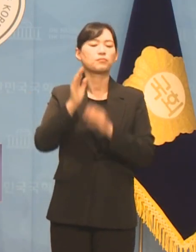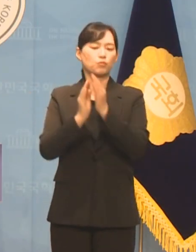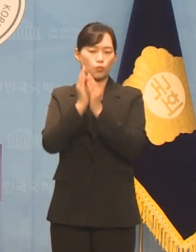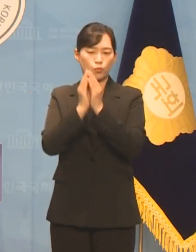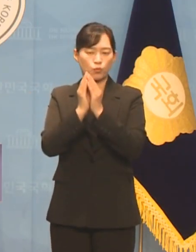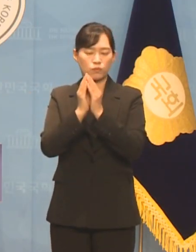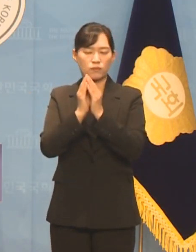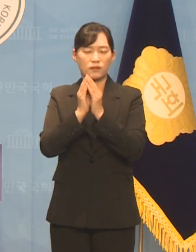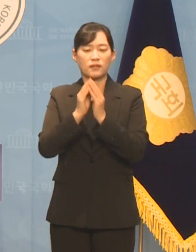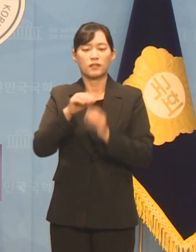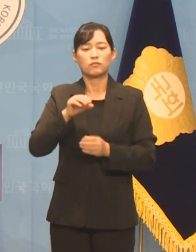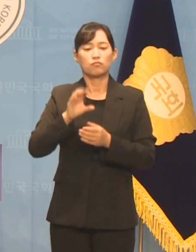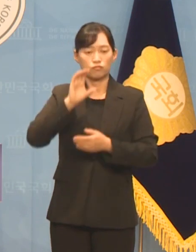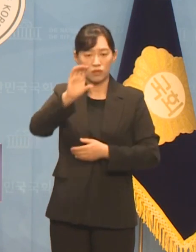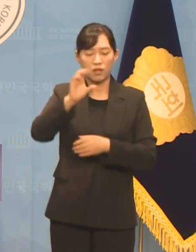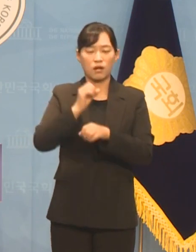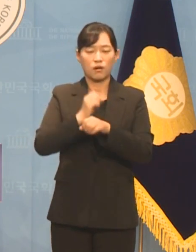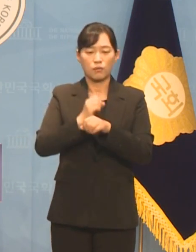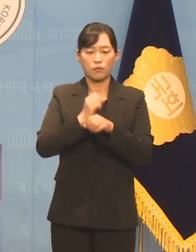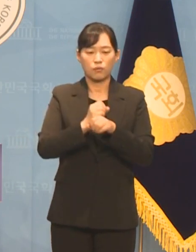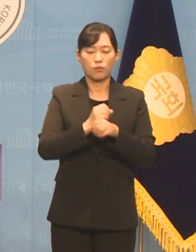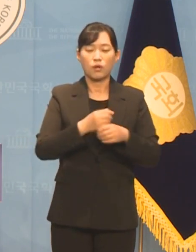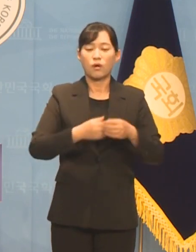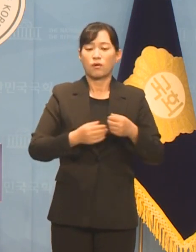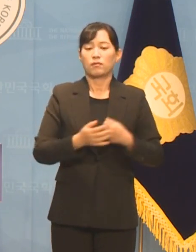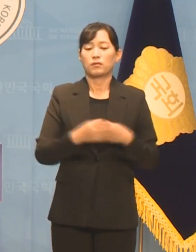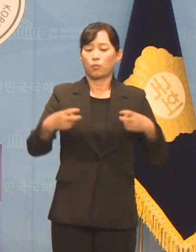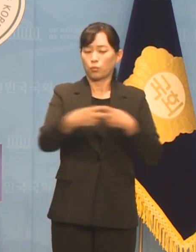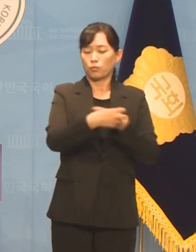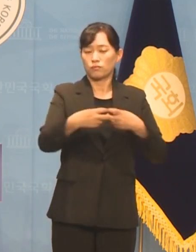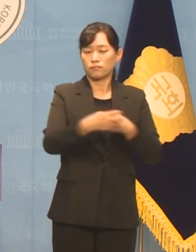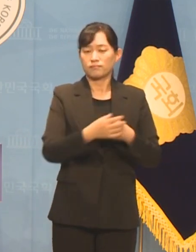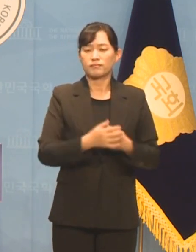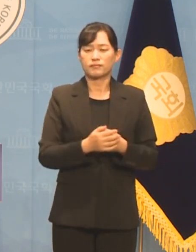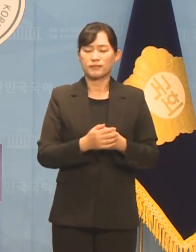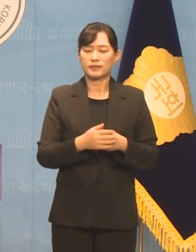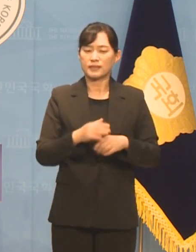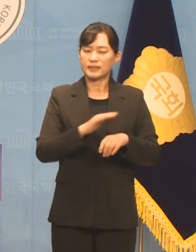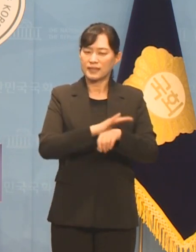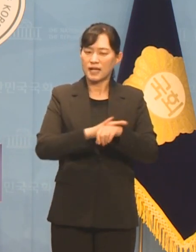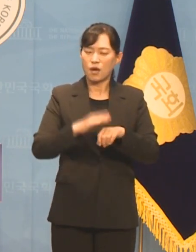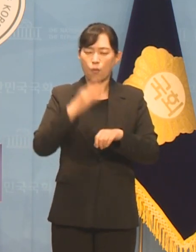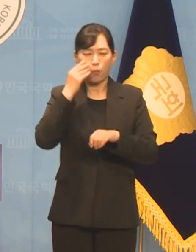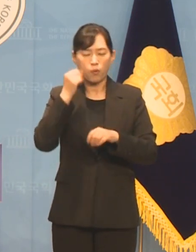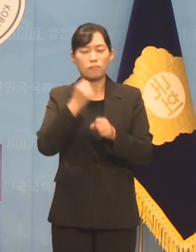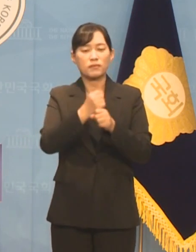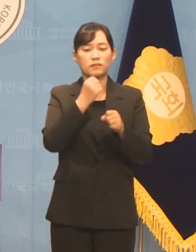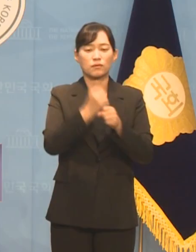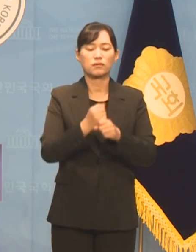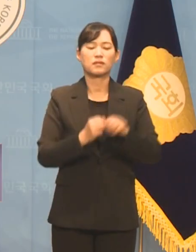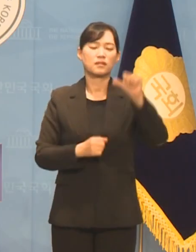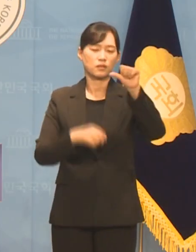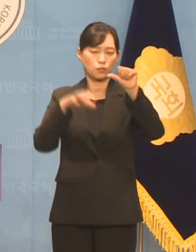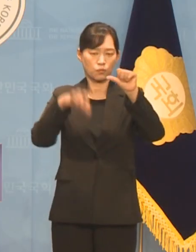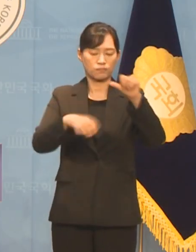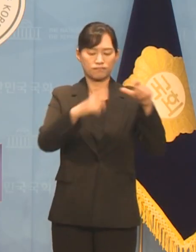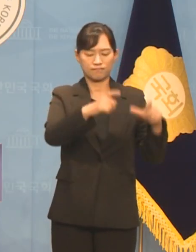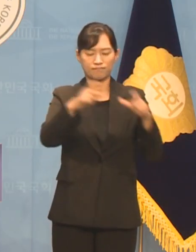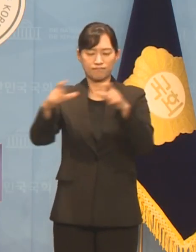지원하고 광역교통망을 구축하는 등 전국의 5개의 성장축을